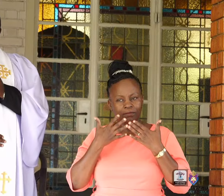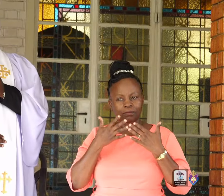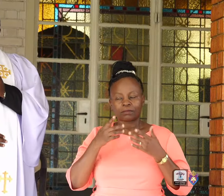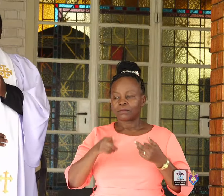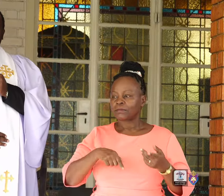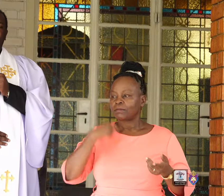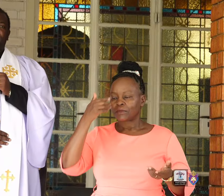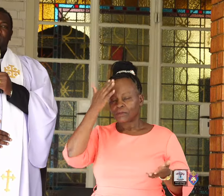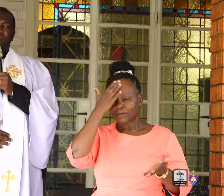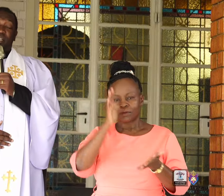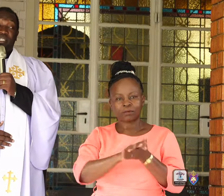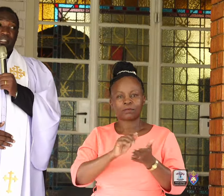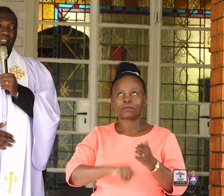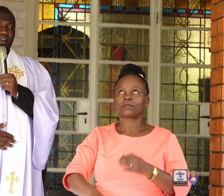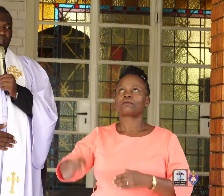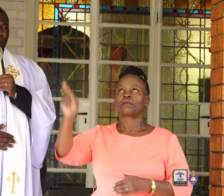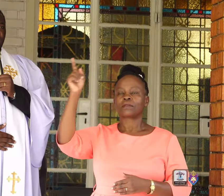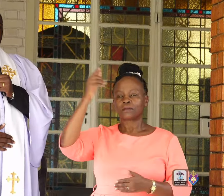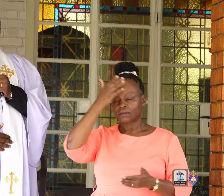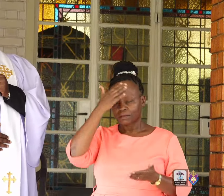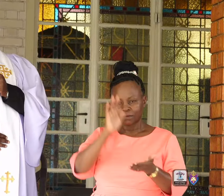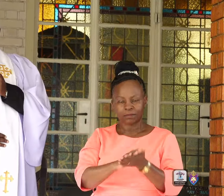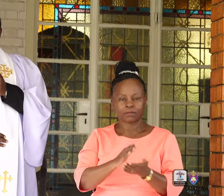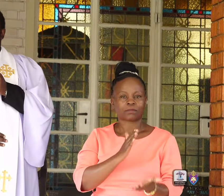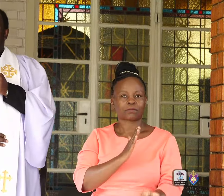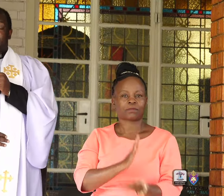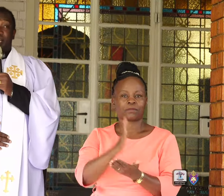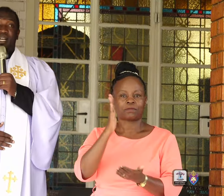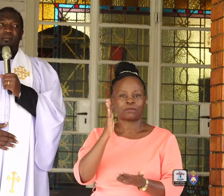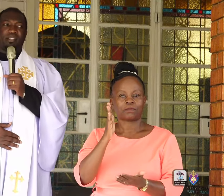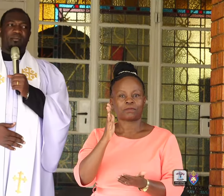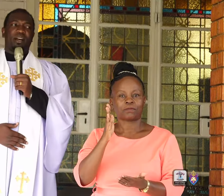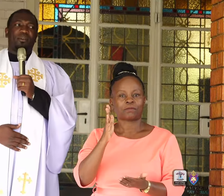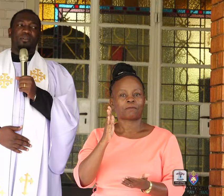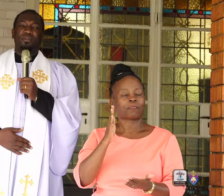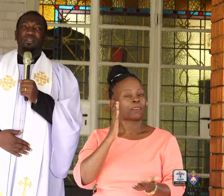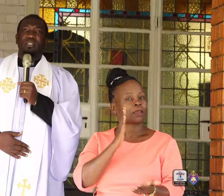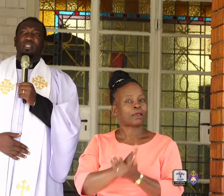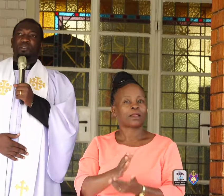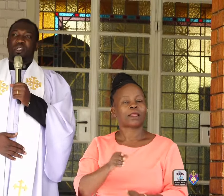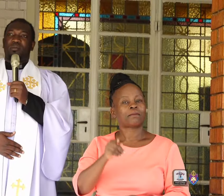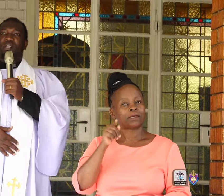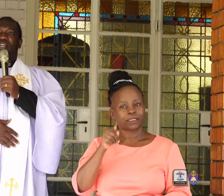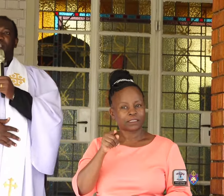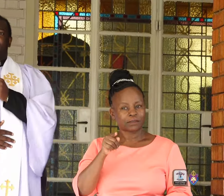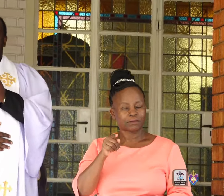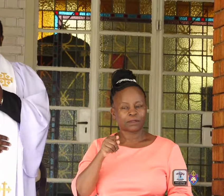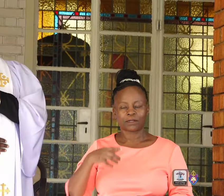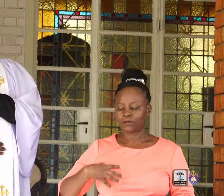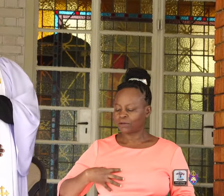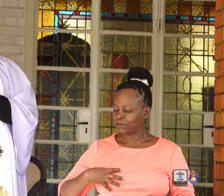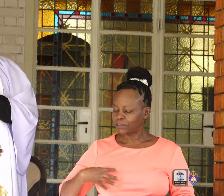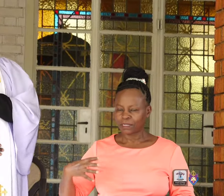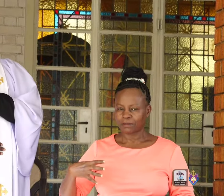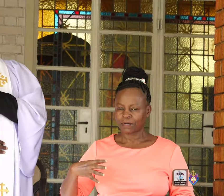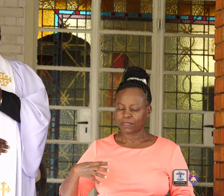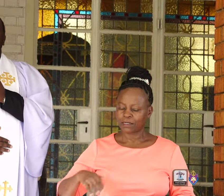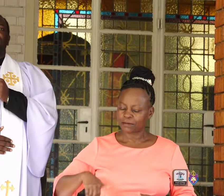abamukkiriza bakkiriza amazima, ate era ng'amazima ago kyabugagga